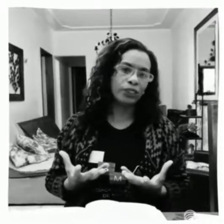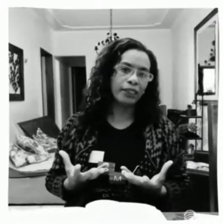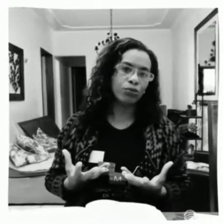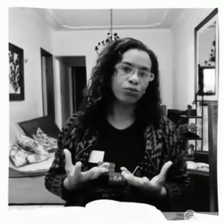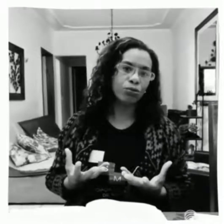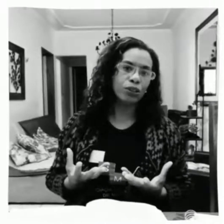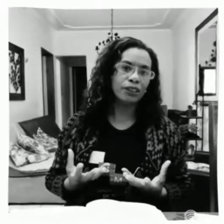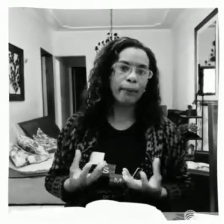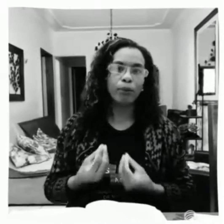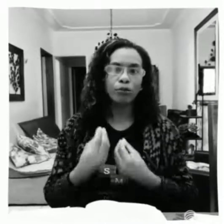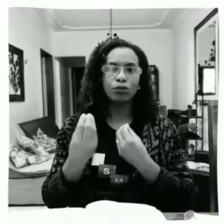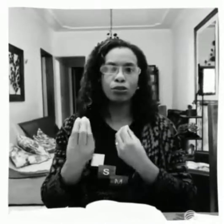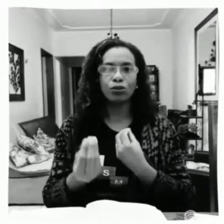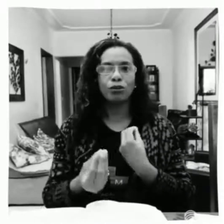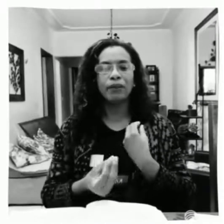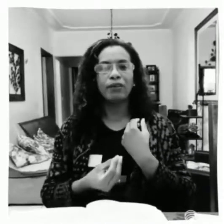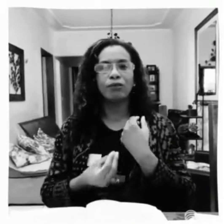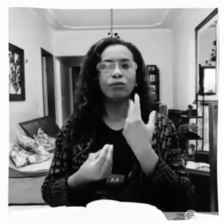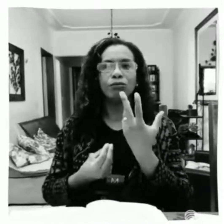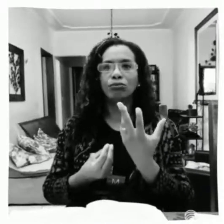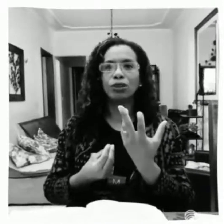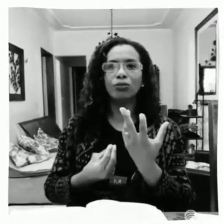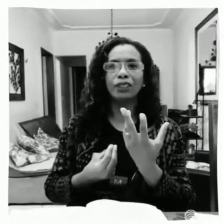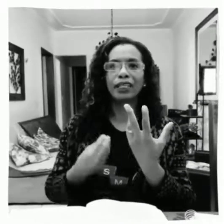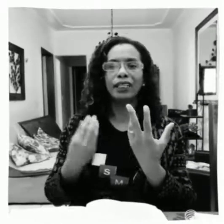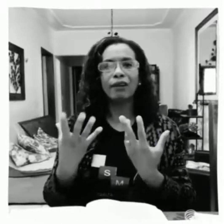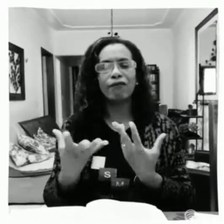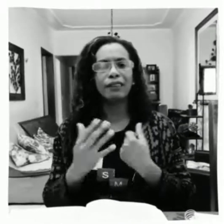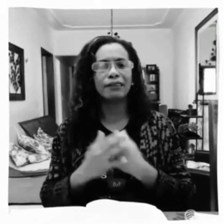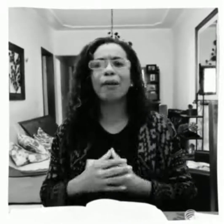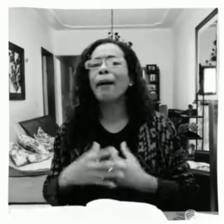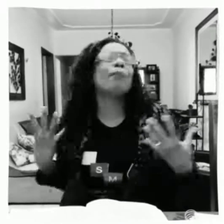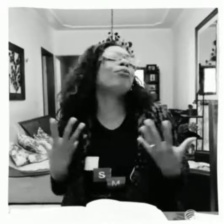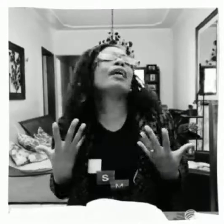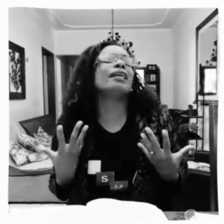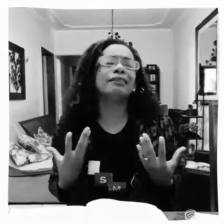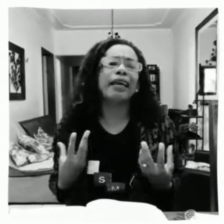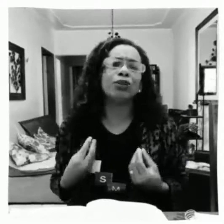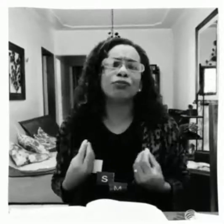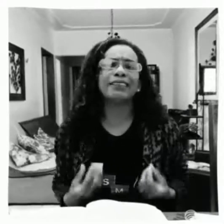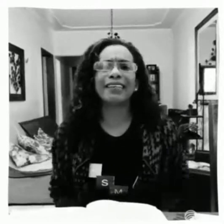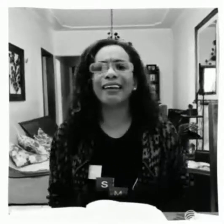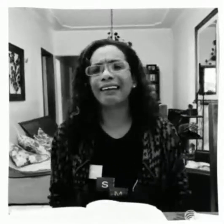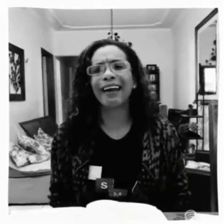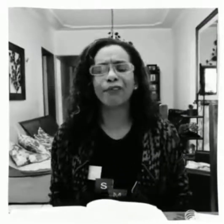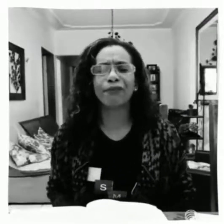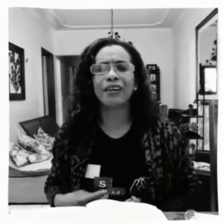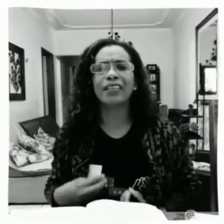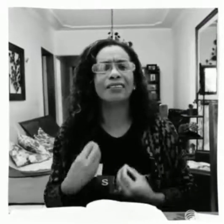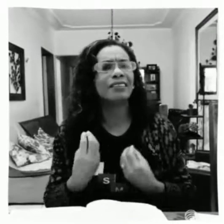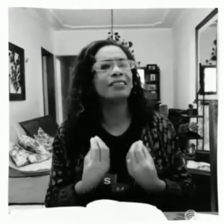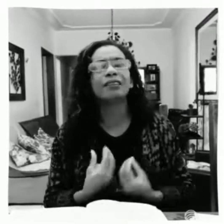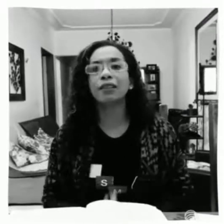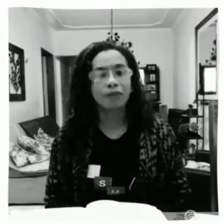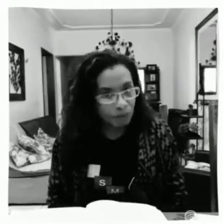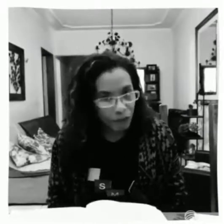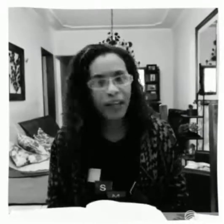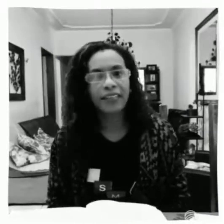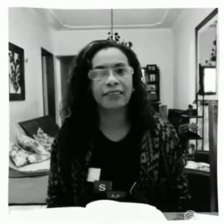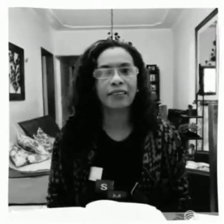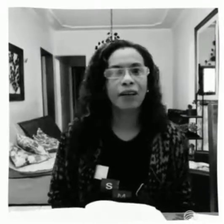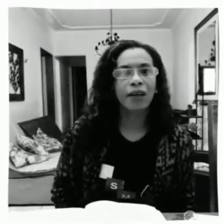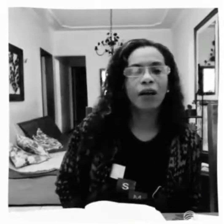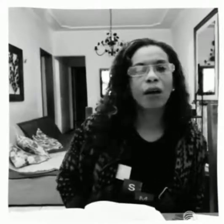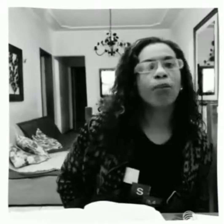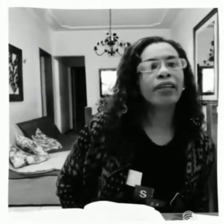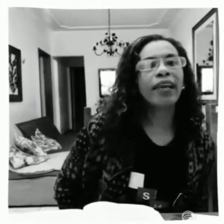da comunidade surda e debocham e perguntam e riem, e falam assim, mas por que que intérprete faz cada cara feia, esquisita?